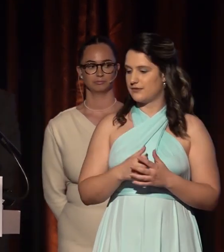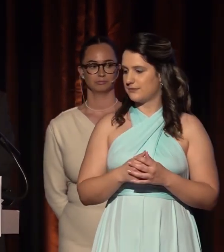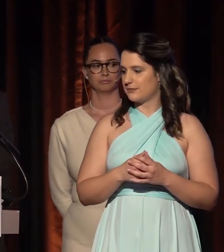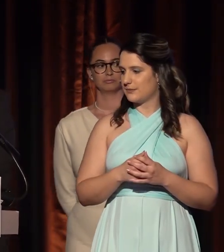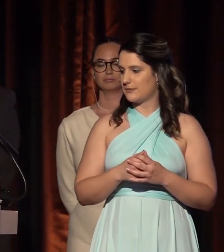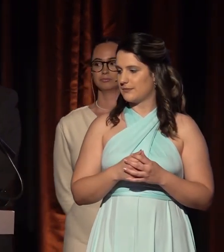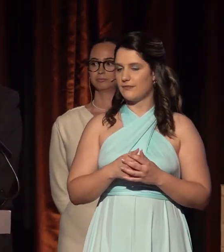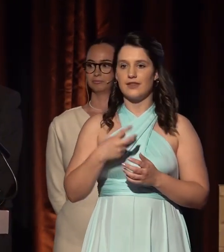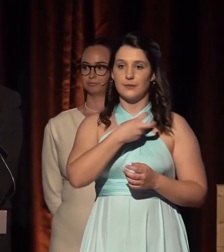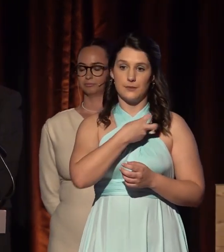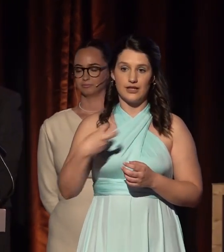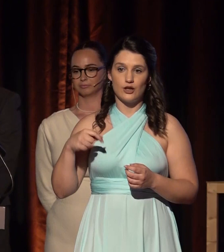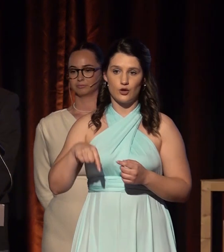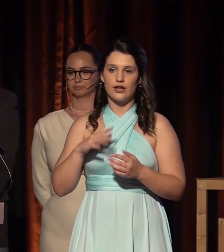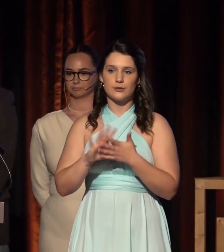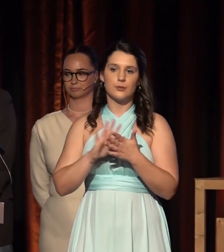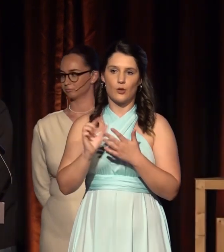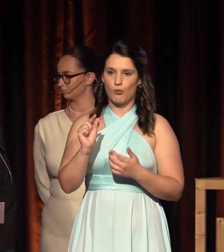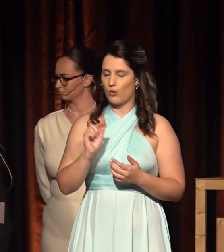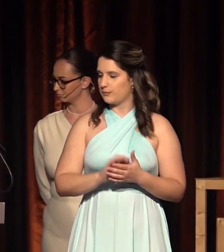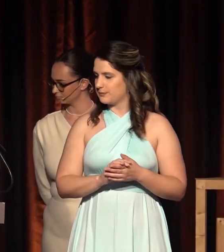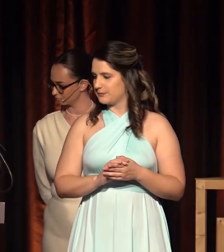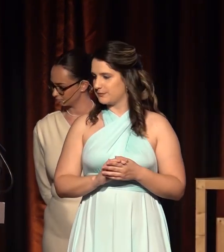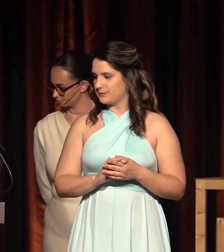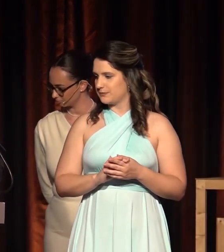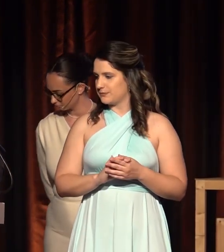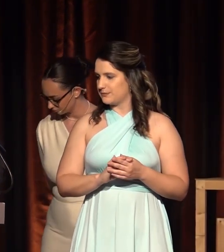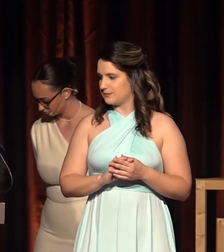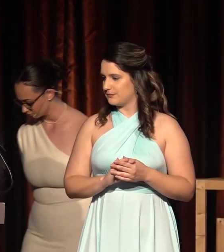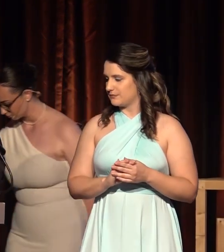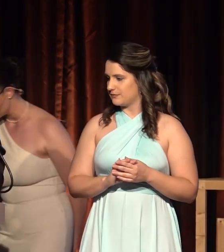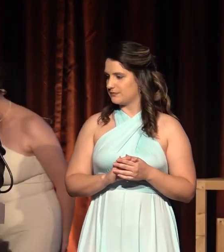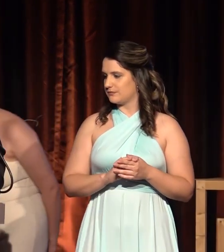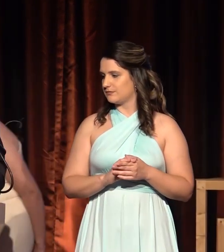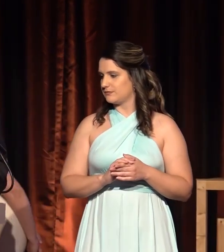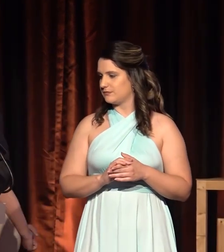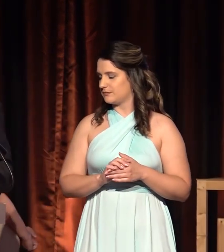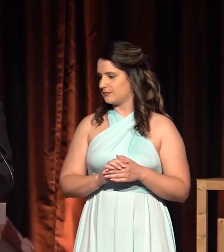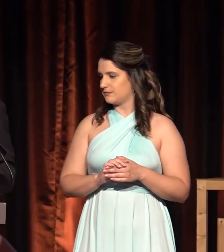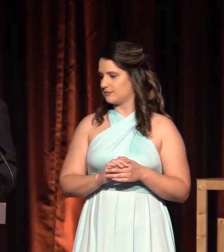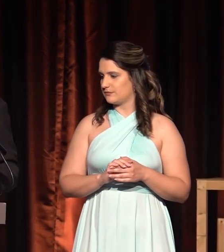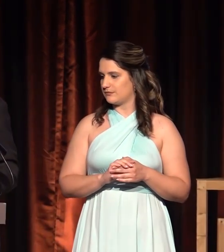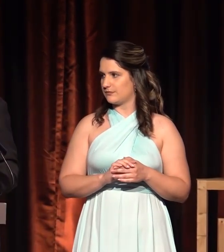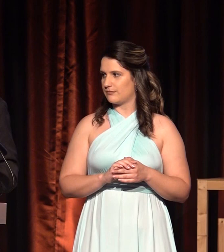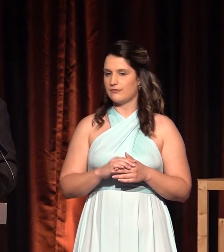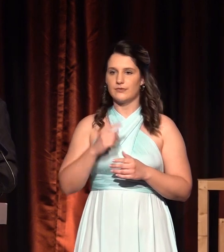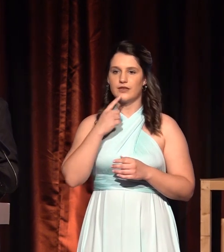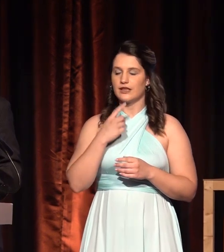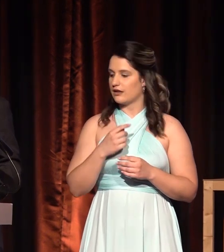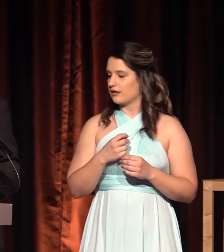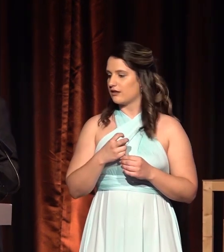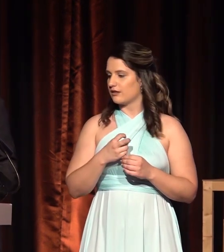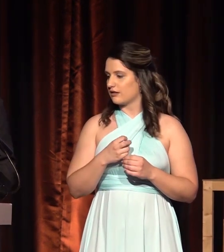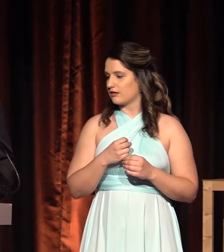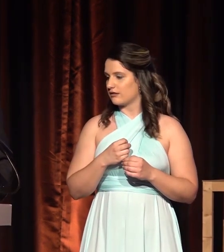d'Educació, que ens acompanya esta nit també en representació de l'Ajuntament d'Amposta, i donar la benvinguda a totes